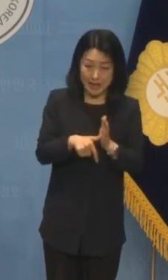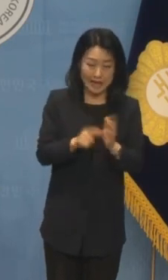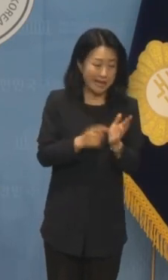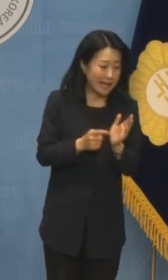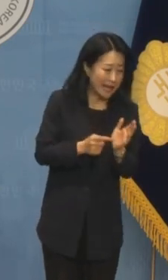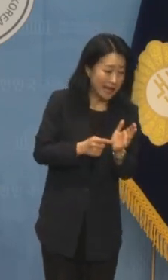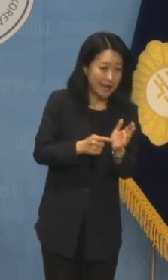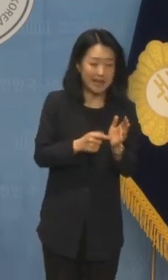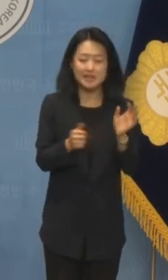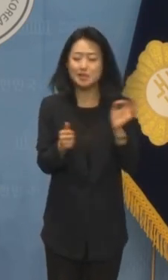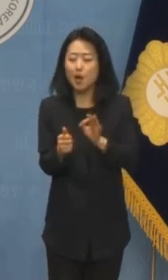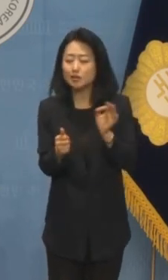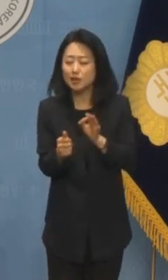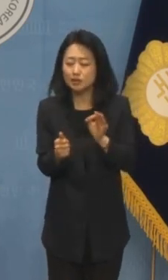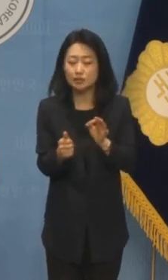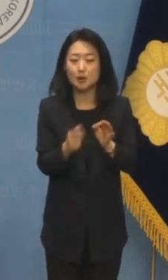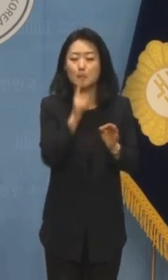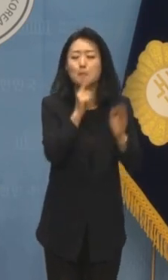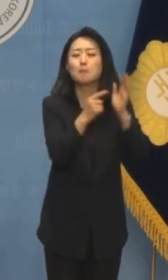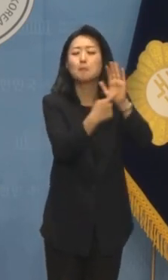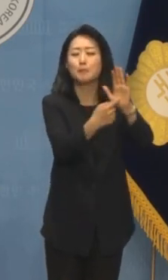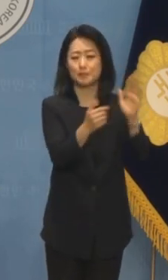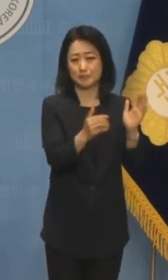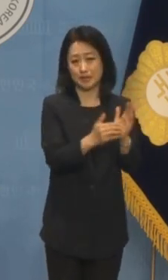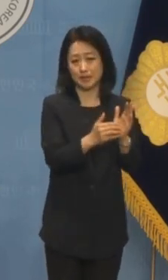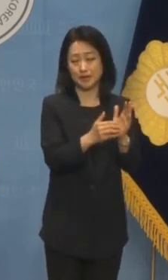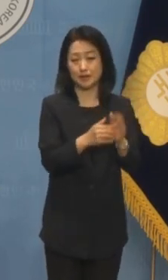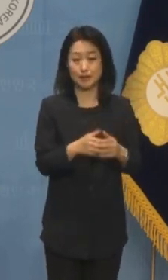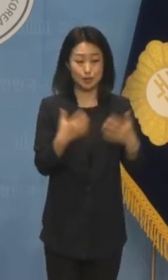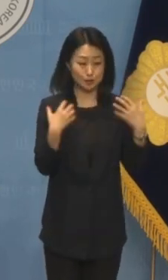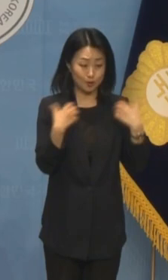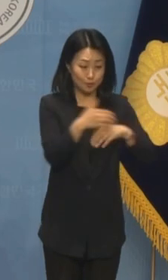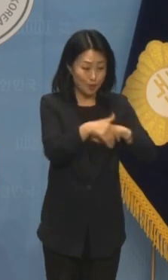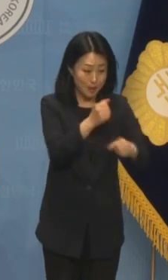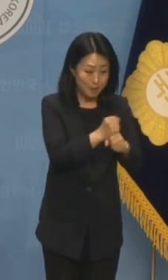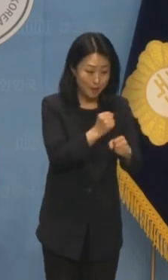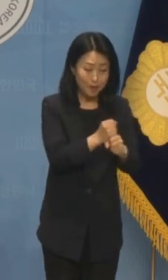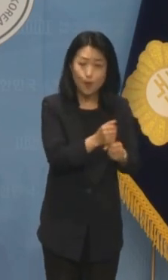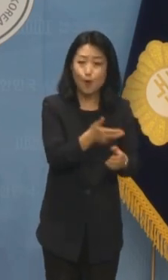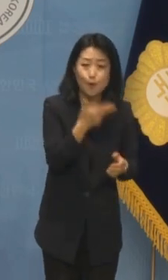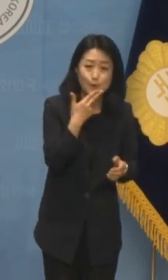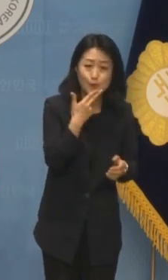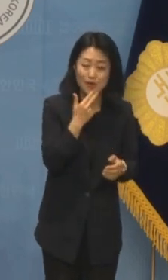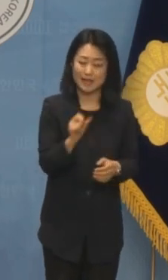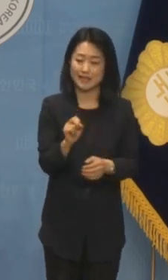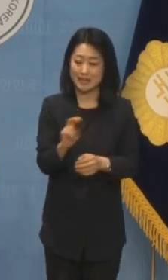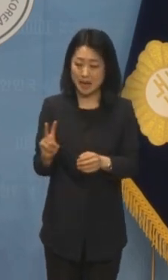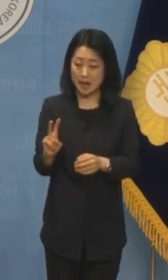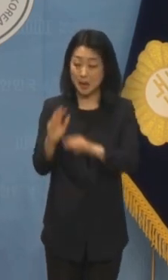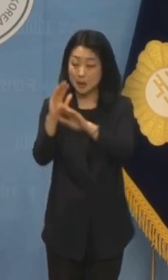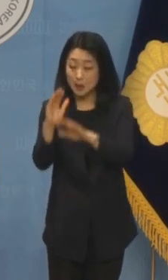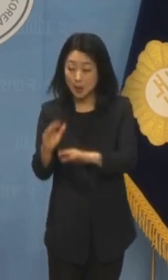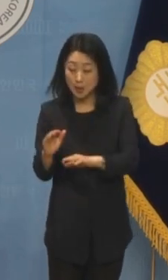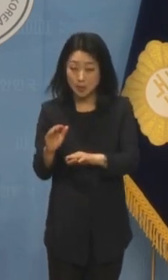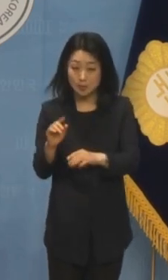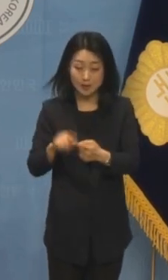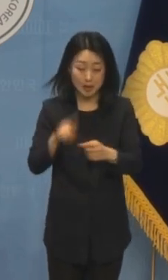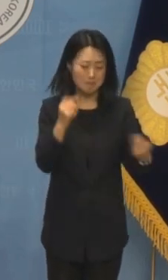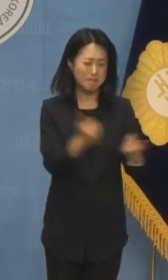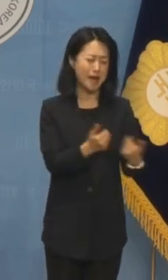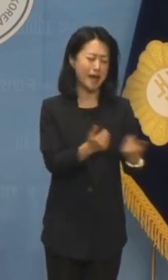방안을 기습 발표했습니다. 정부안을 따로 내지도 않고 야당 방안에 반대만